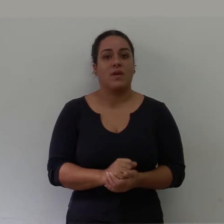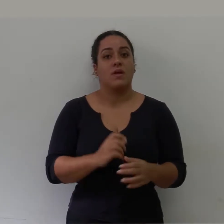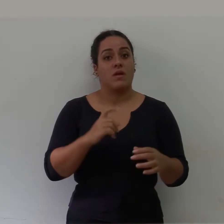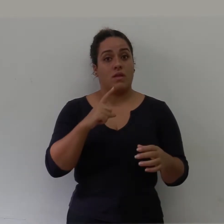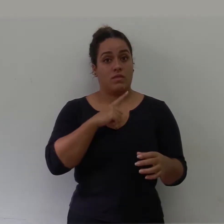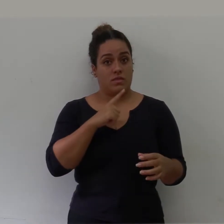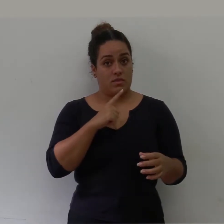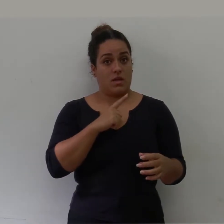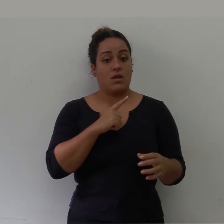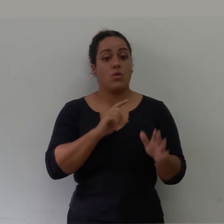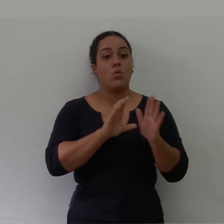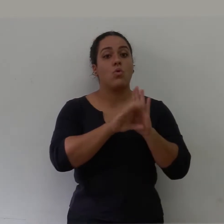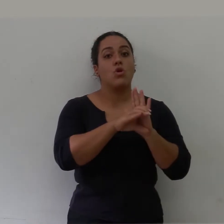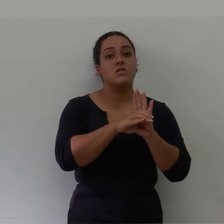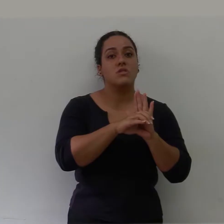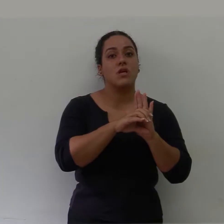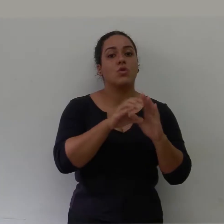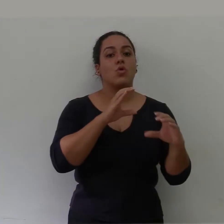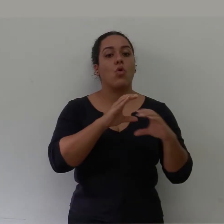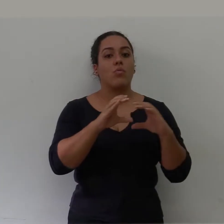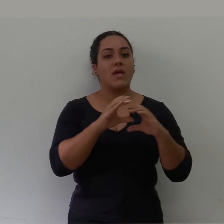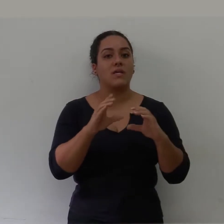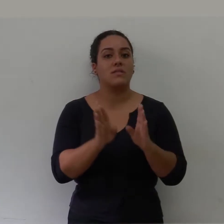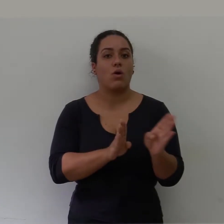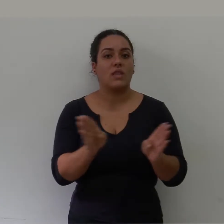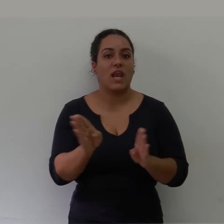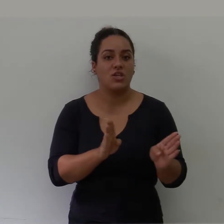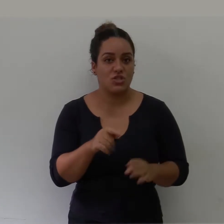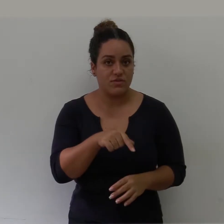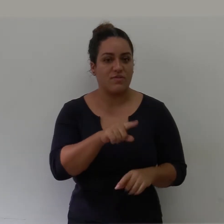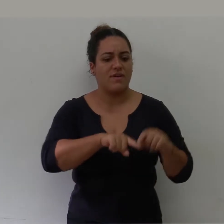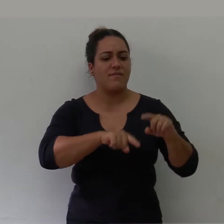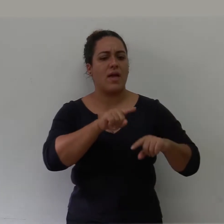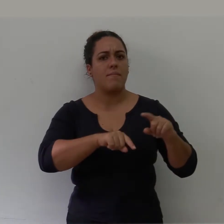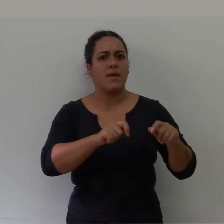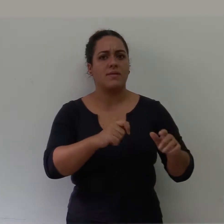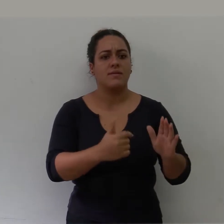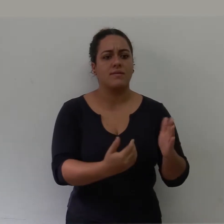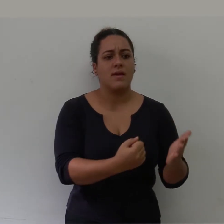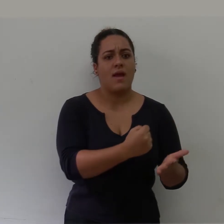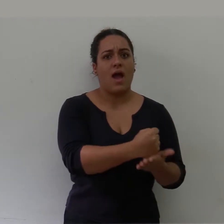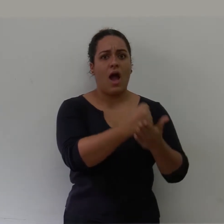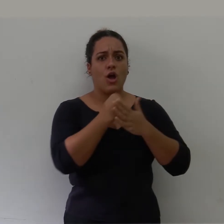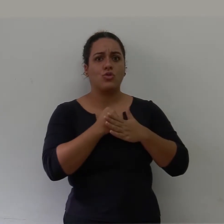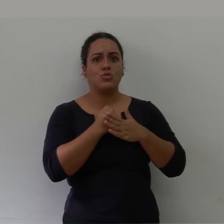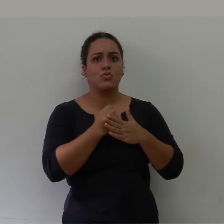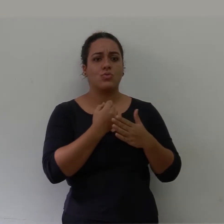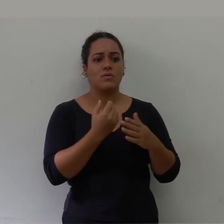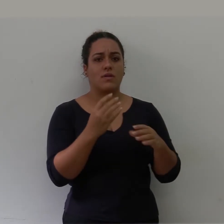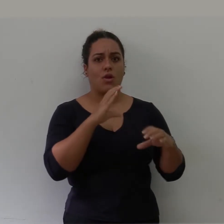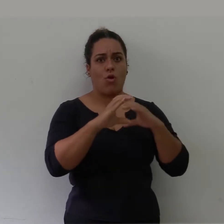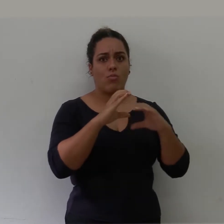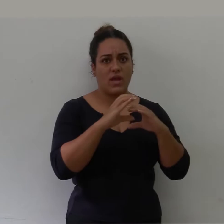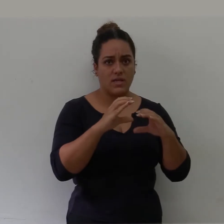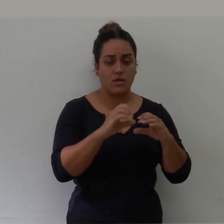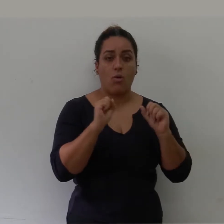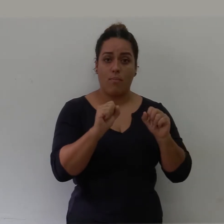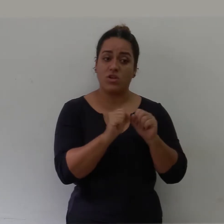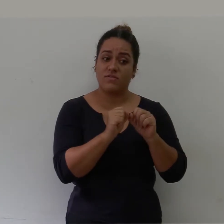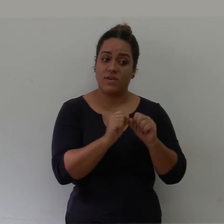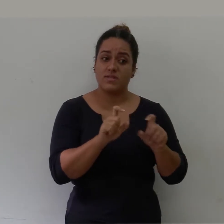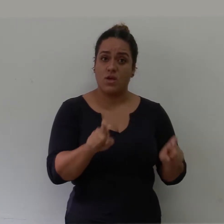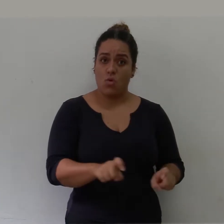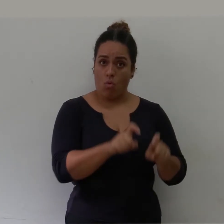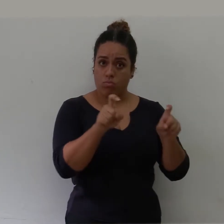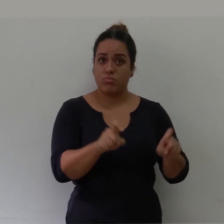isso existe o conceito da comunicação alternativa, são ferramentas que ampliam a habilidade de se comunicar. E eu posso fazer pelo